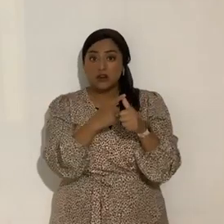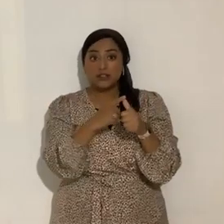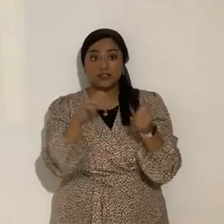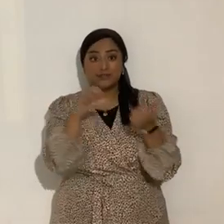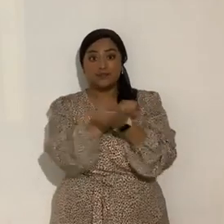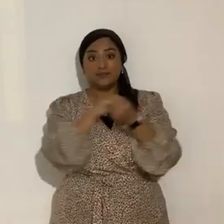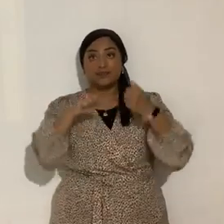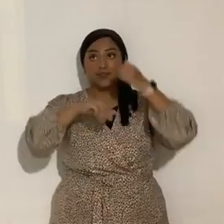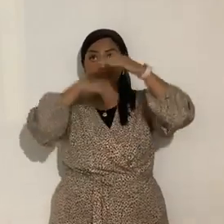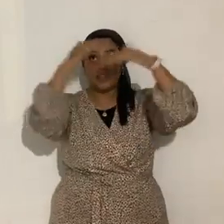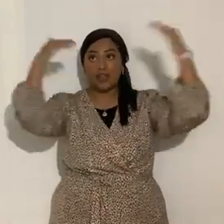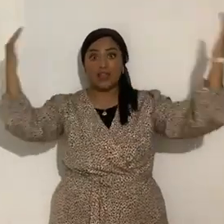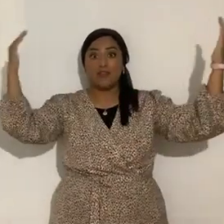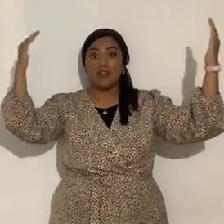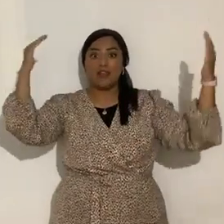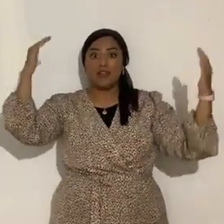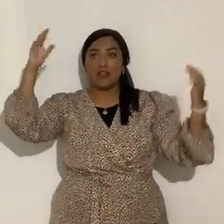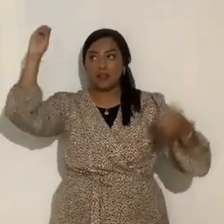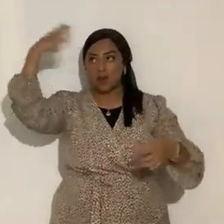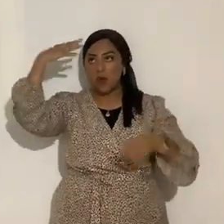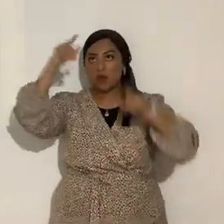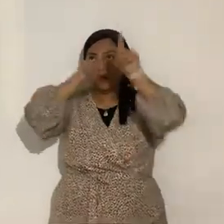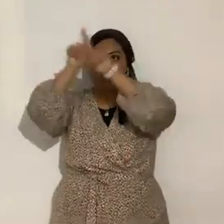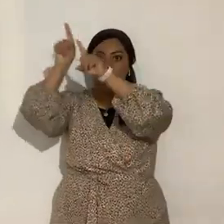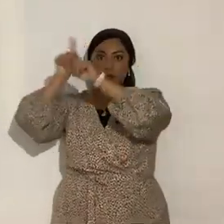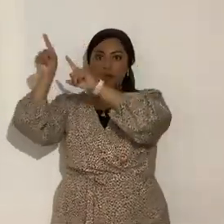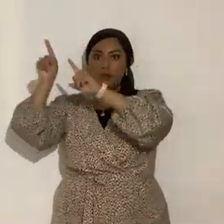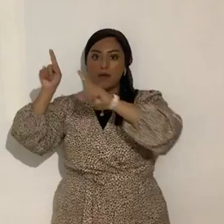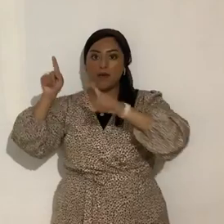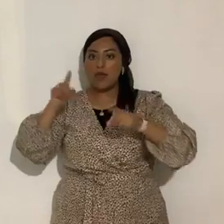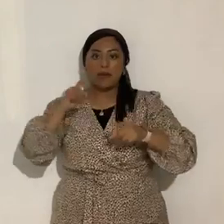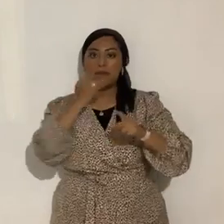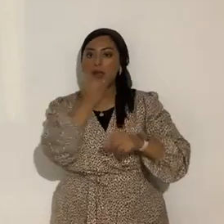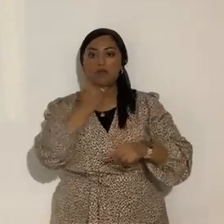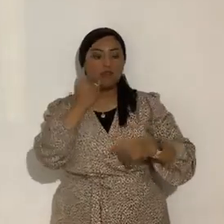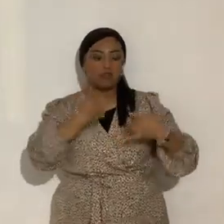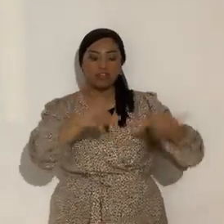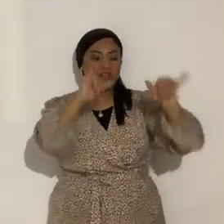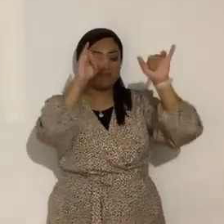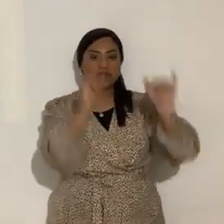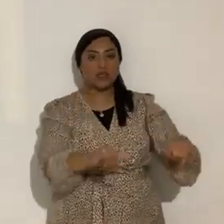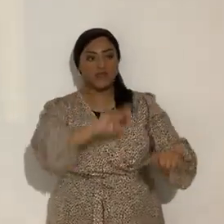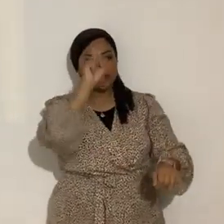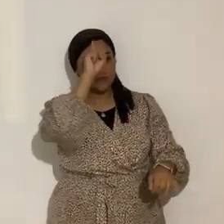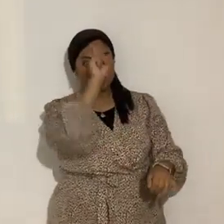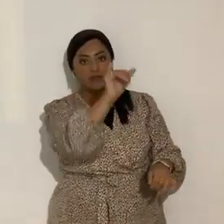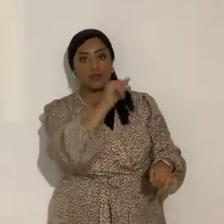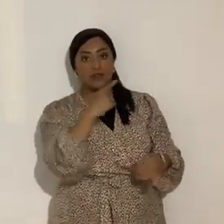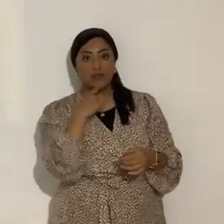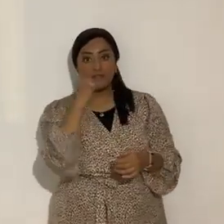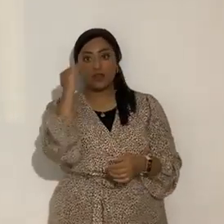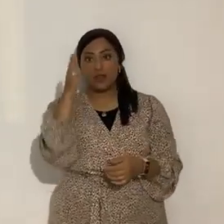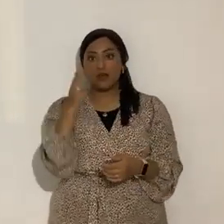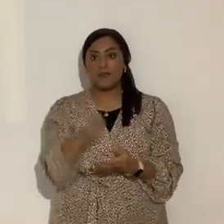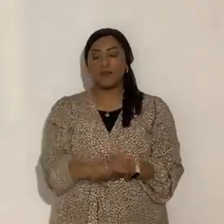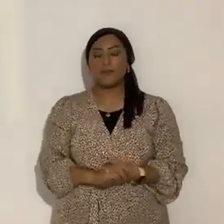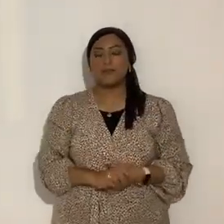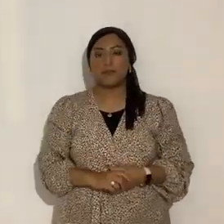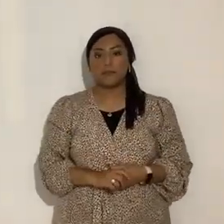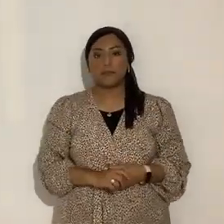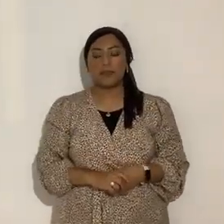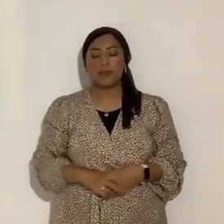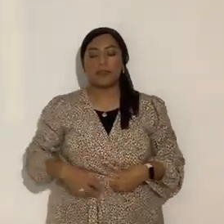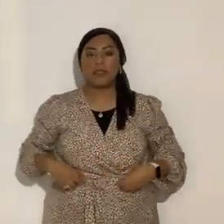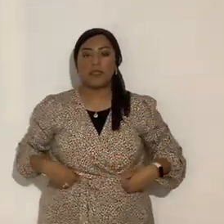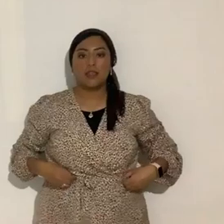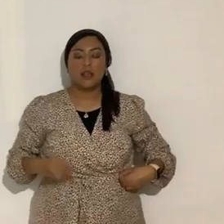desaparecerían el sol, la luna y las estrellas que Israel. Eso dice Yahweh, no yo. Aleluya, el Todopoderoso.